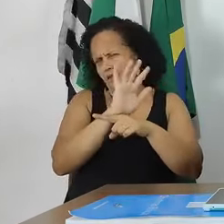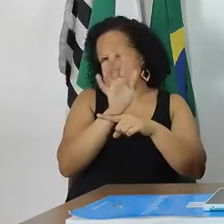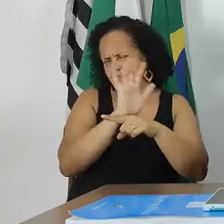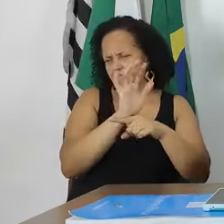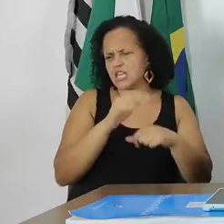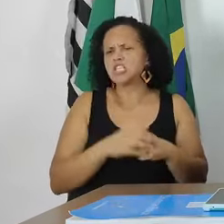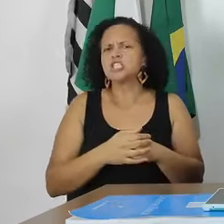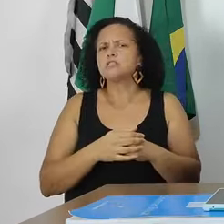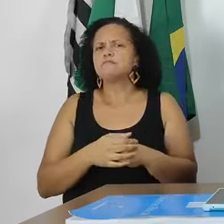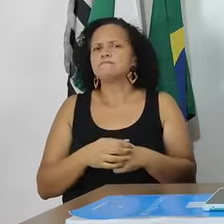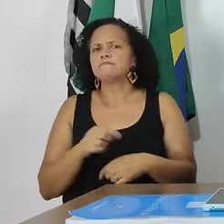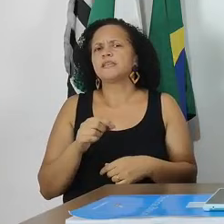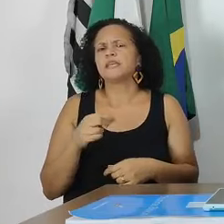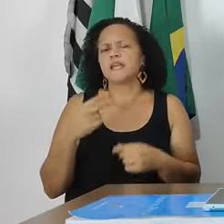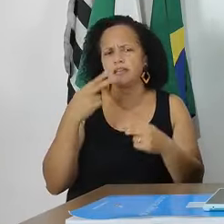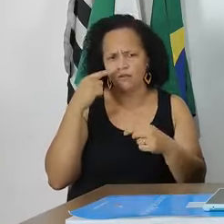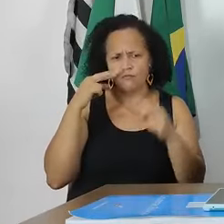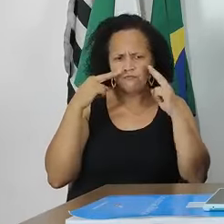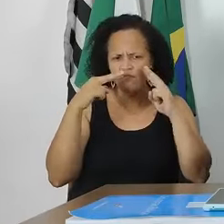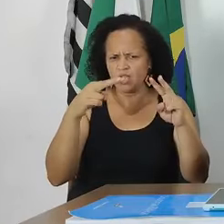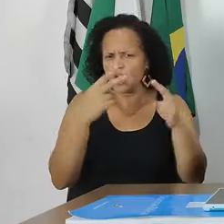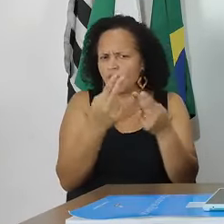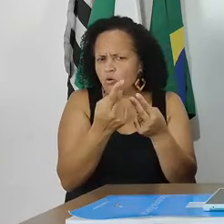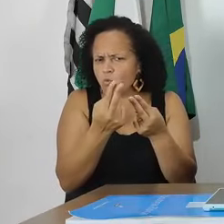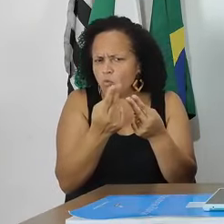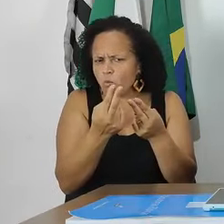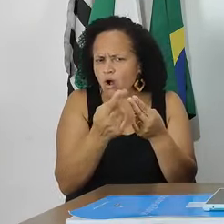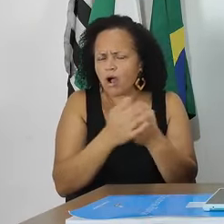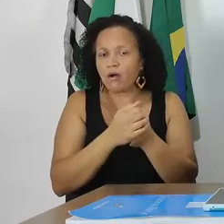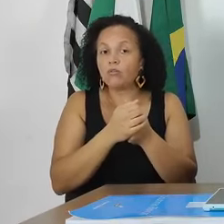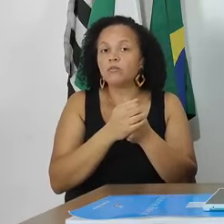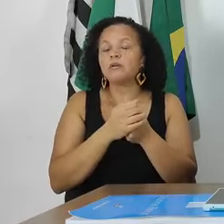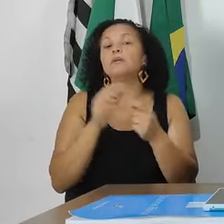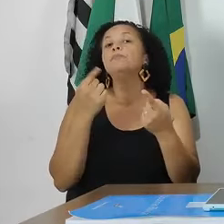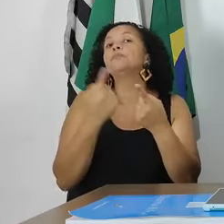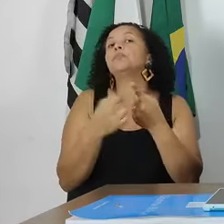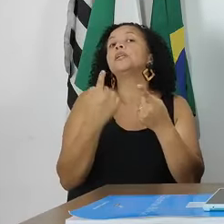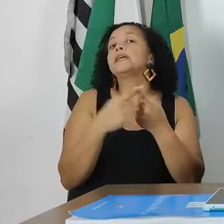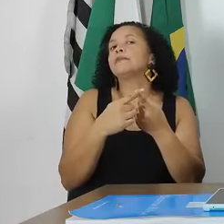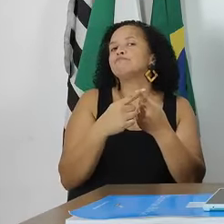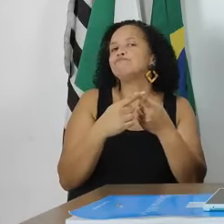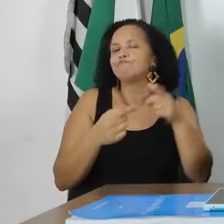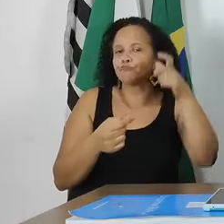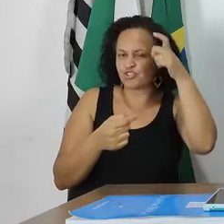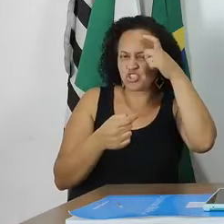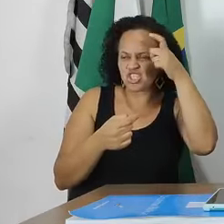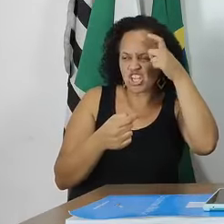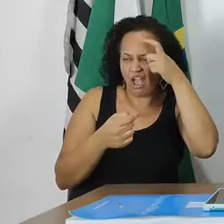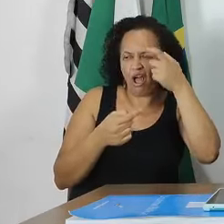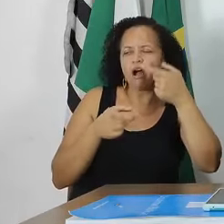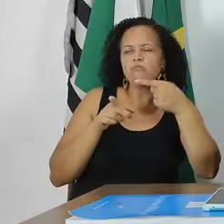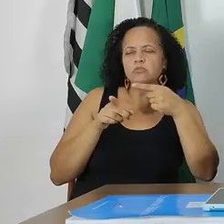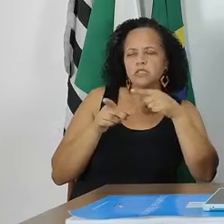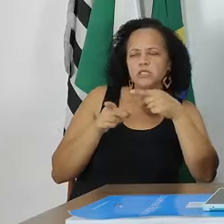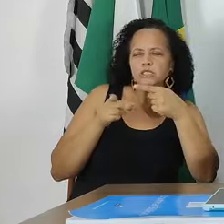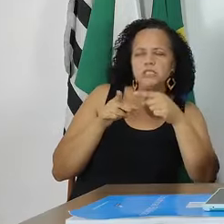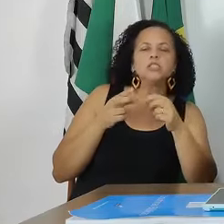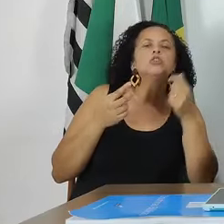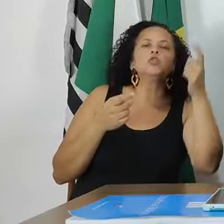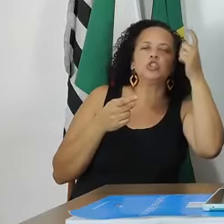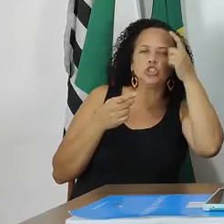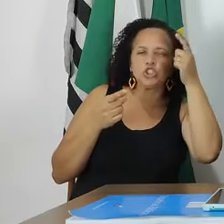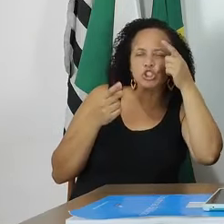que a gente faz. Então, ele vai usar, às vezes, a boca de pessoas dentro da igreja,